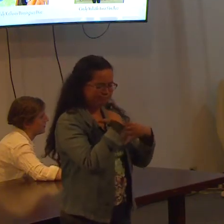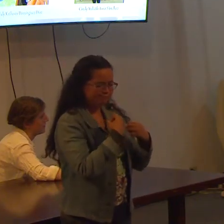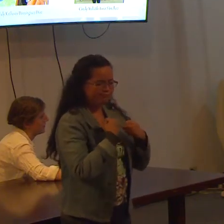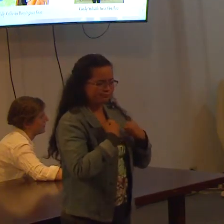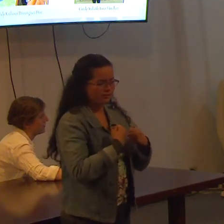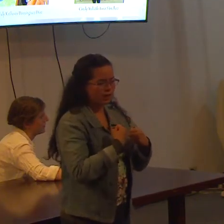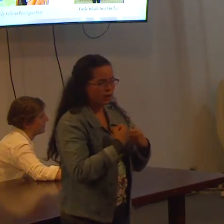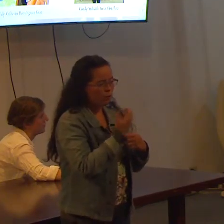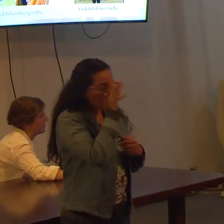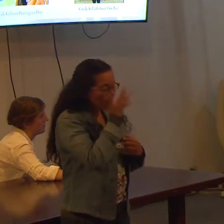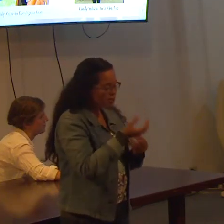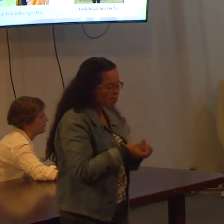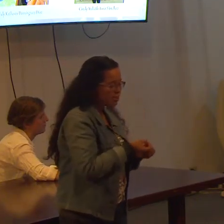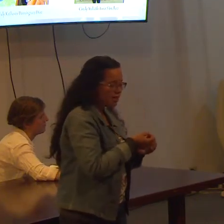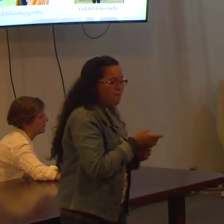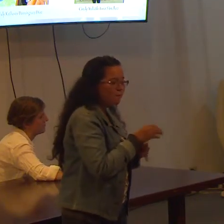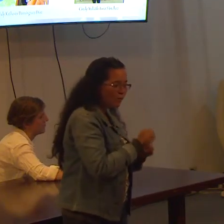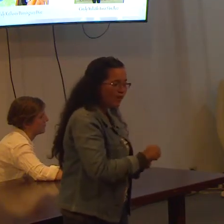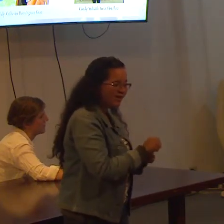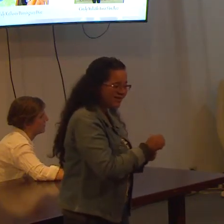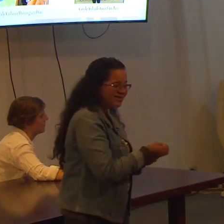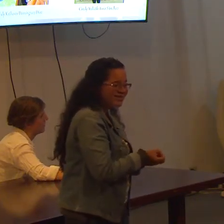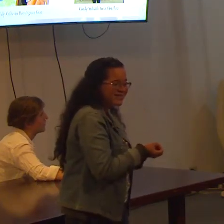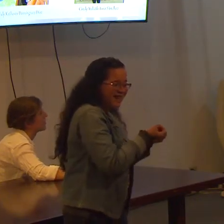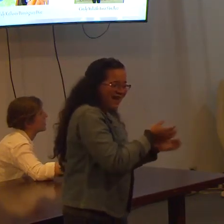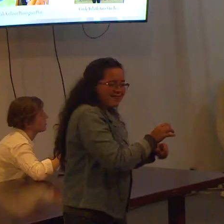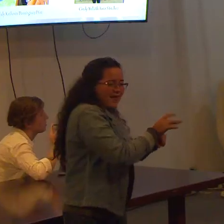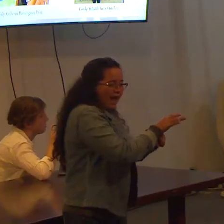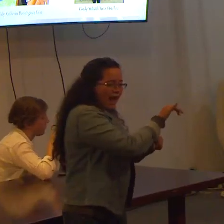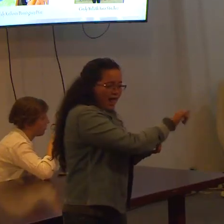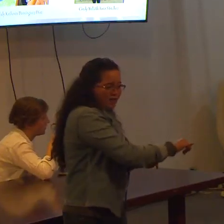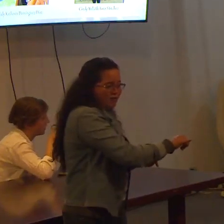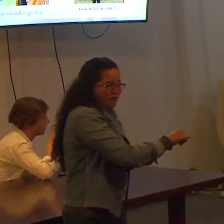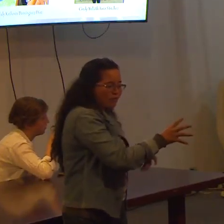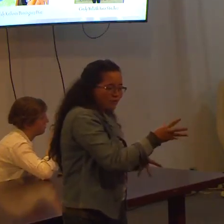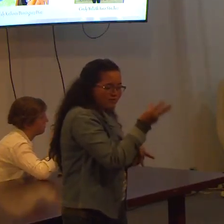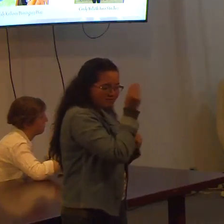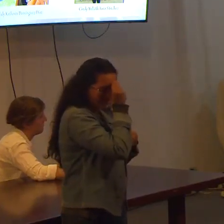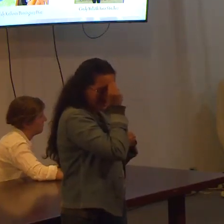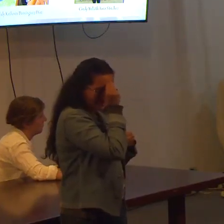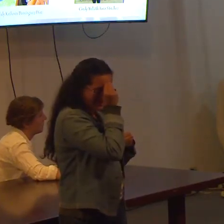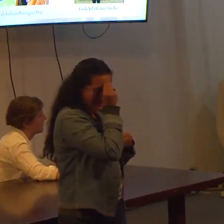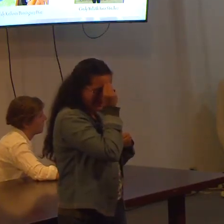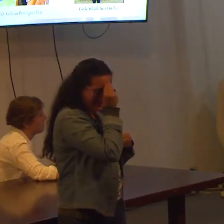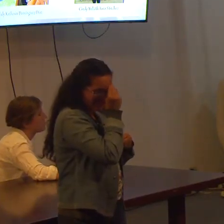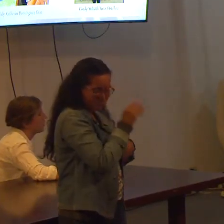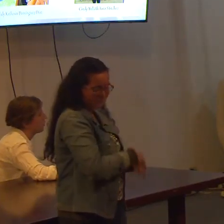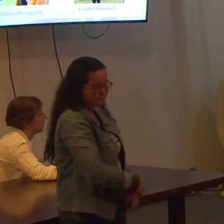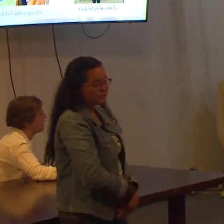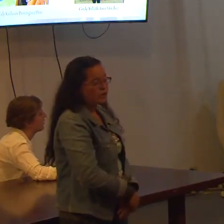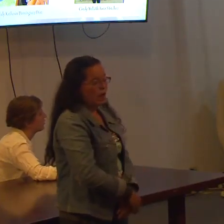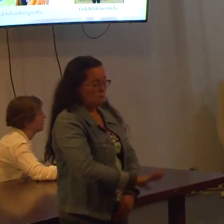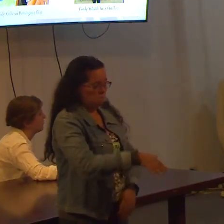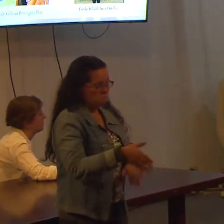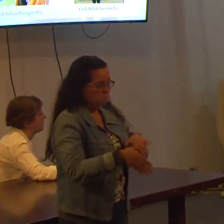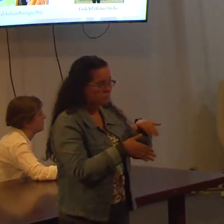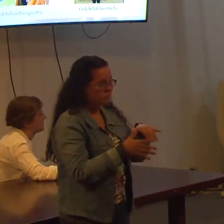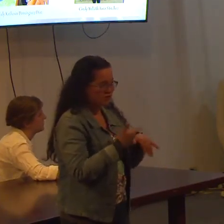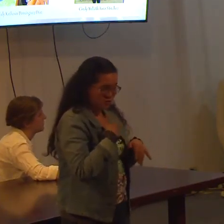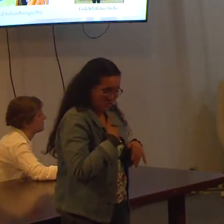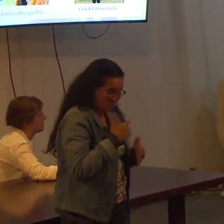dejar una huella en los jóvenes y profesionales de la fundación. Bueno, cuando llegué a la fundación, creo que fue un reto para